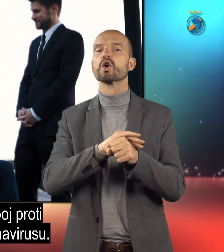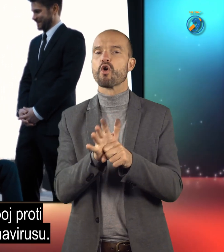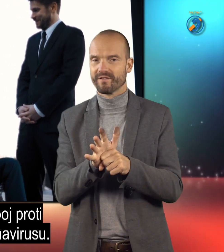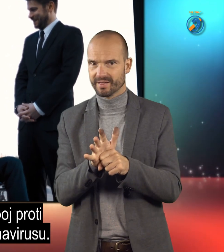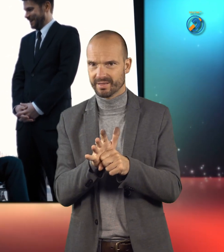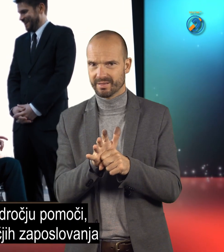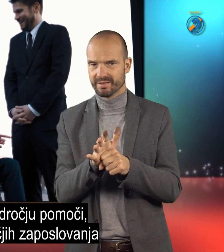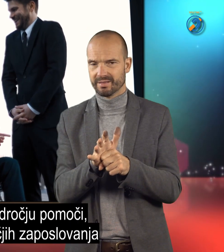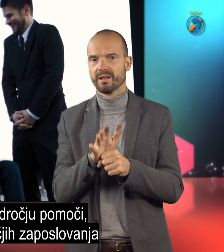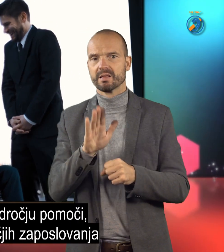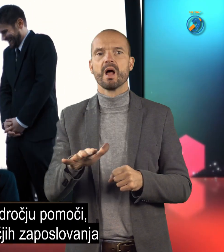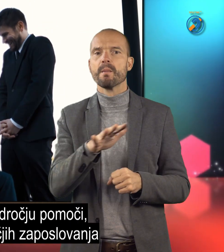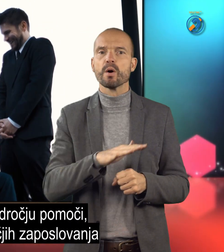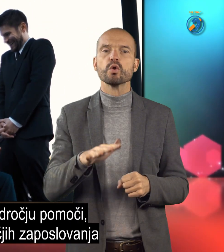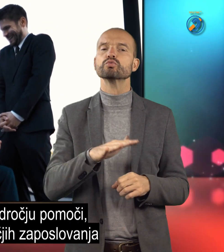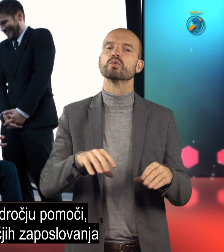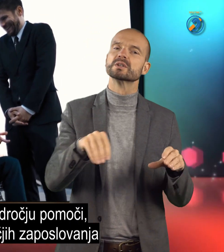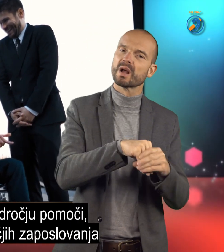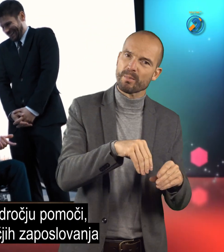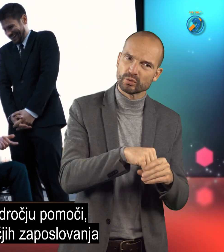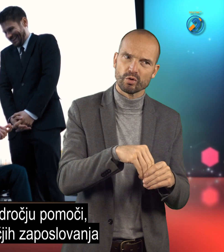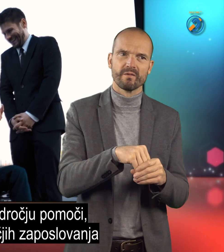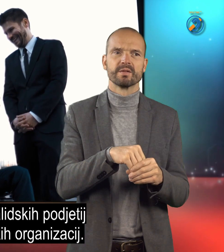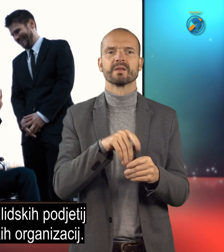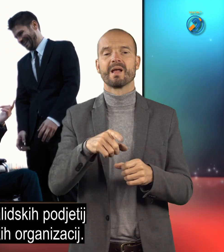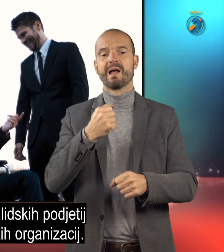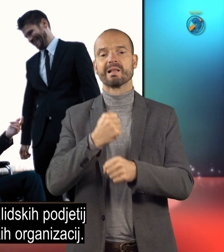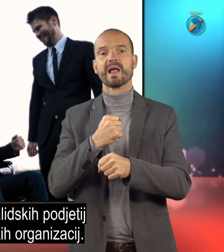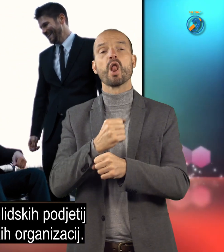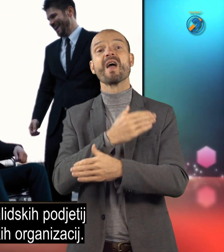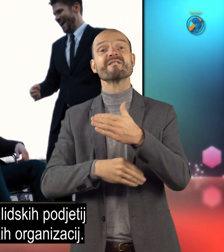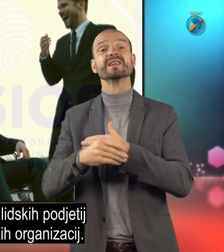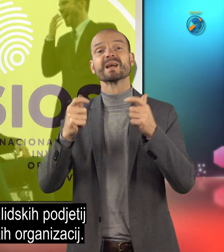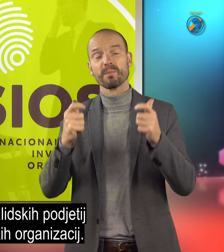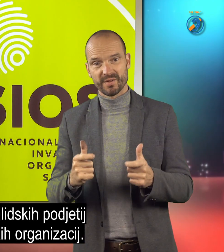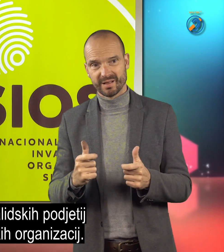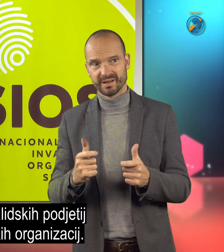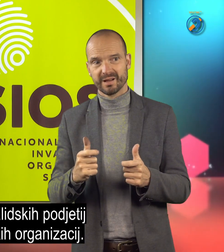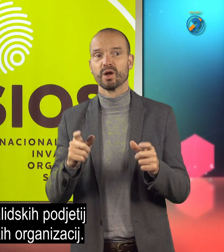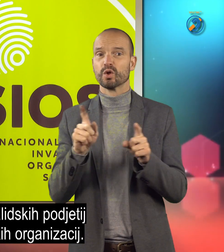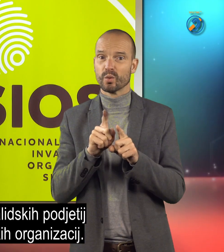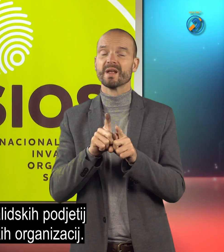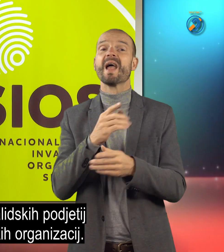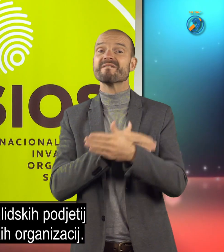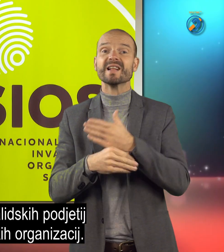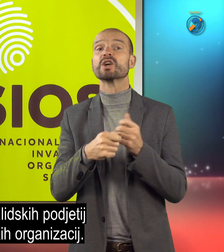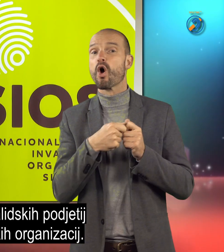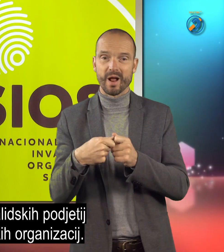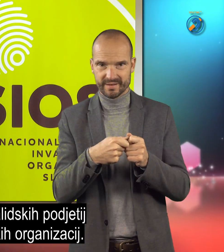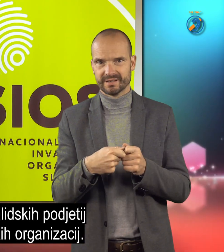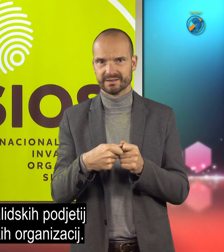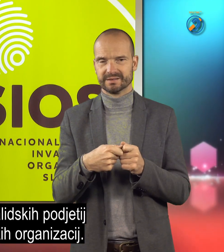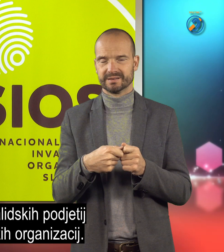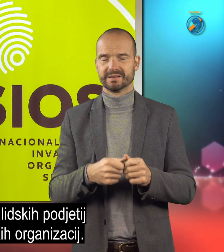covidu, tako na področju seveda, kot rečeno, zaposlovanja, dela invalidskih podjetij, kakor tudi dela invalidskih